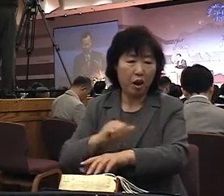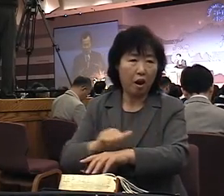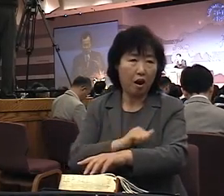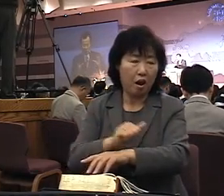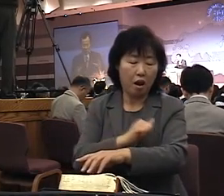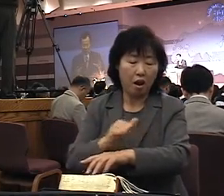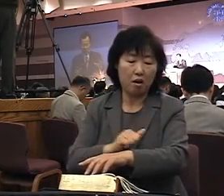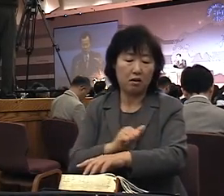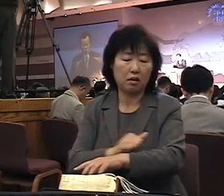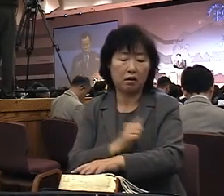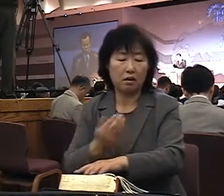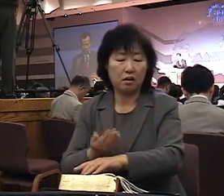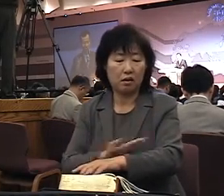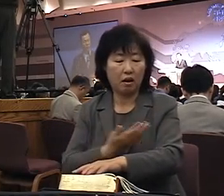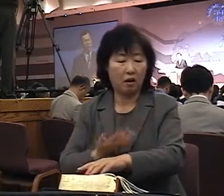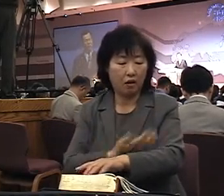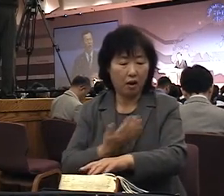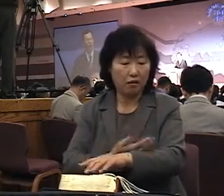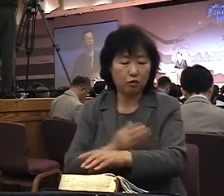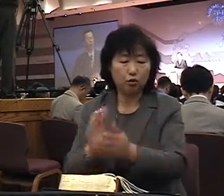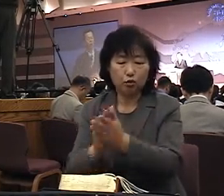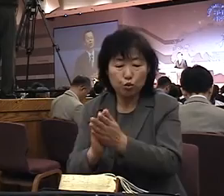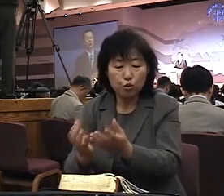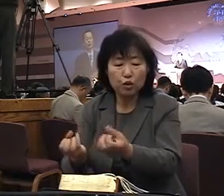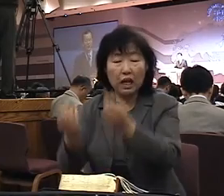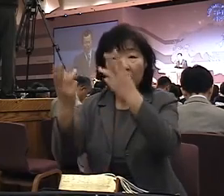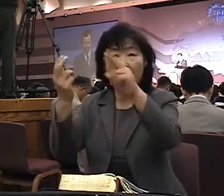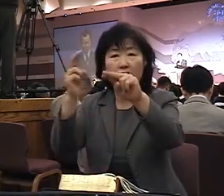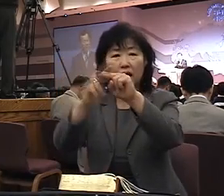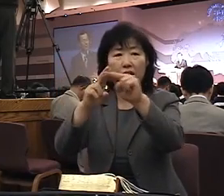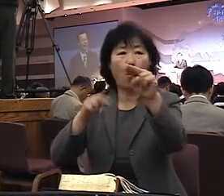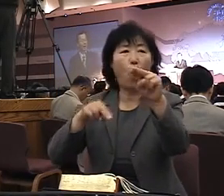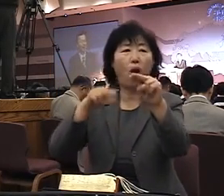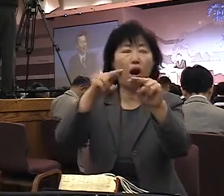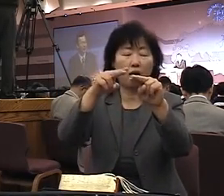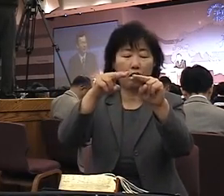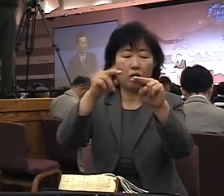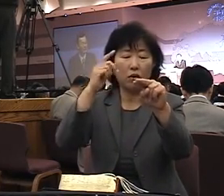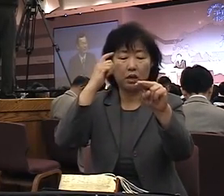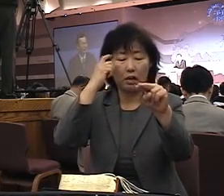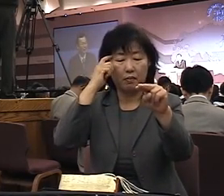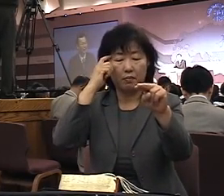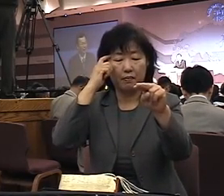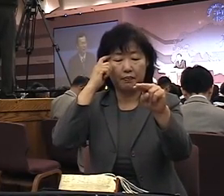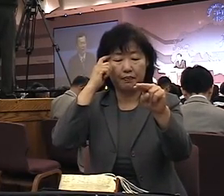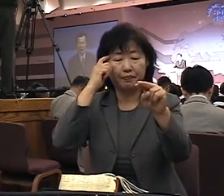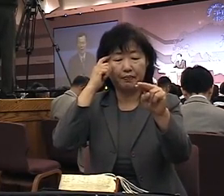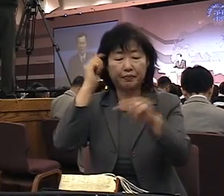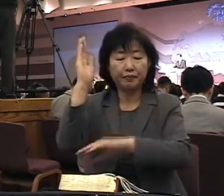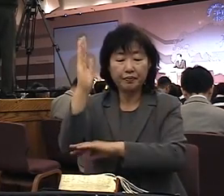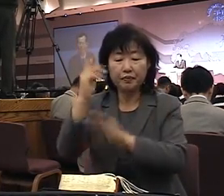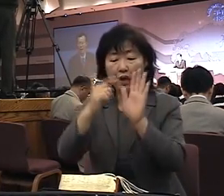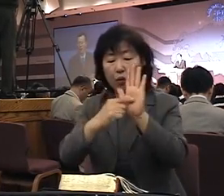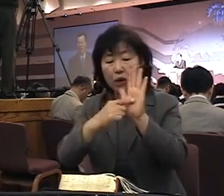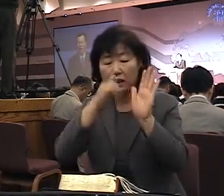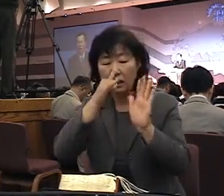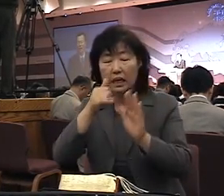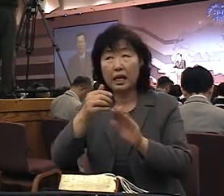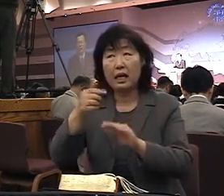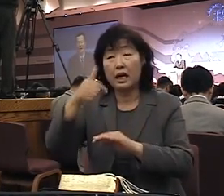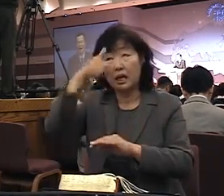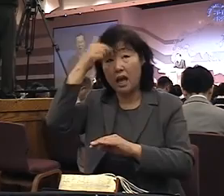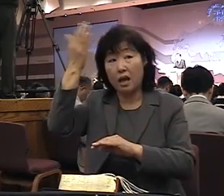함께 양털 깎는 축제 자리로 올라가려고 했다고 말씀이 나와 있습니다. 여러분, 옛날 문화, 이